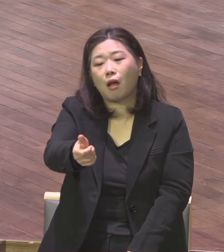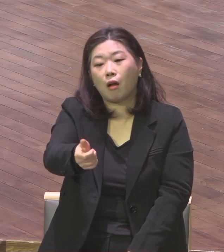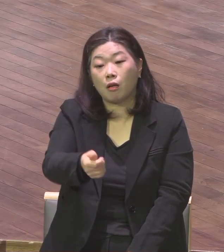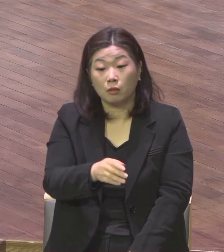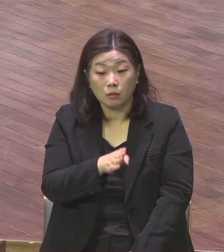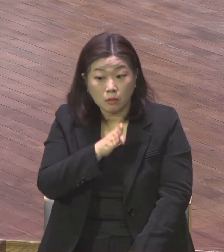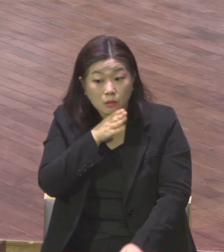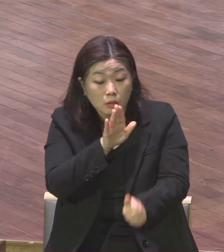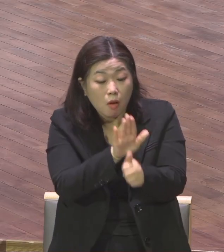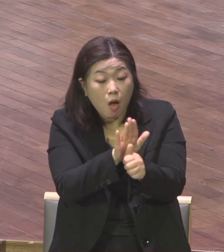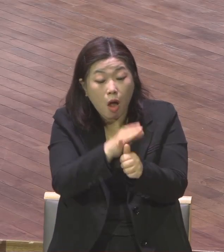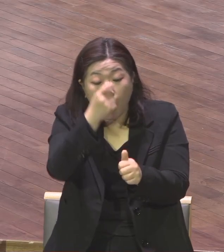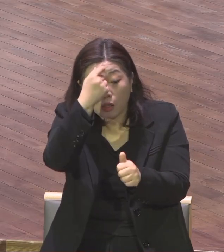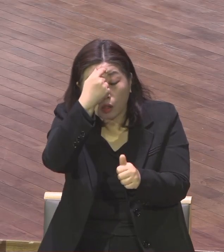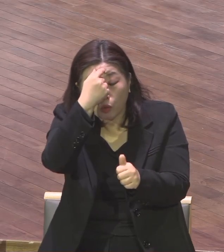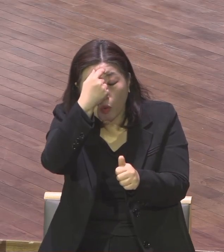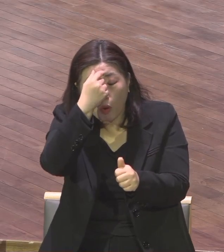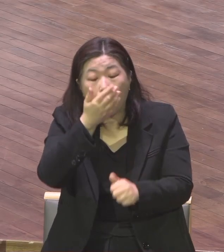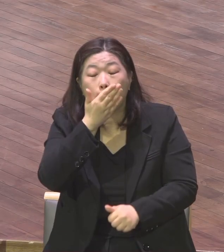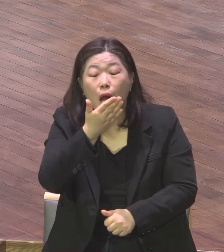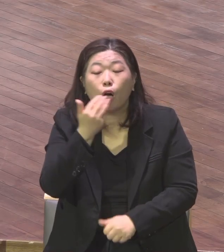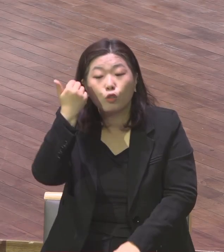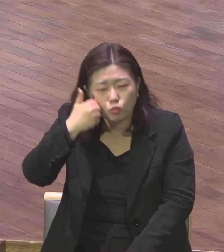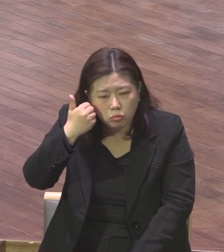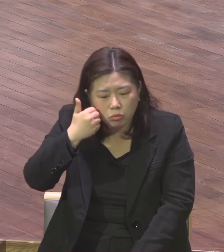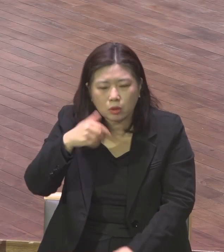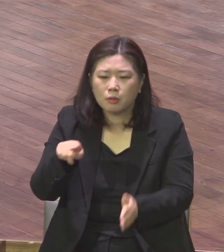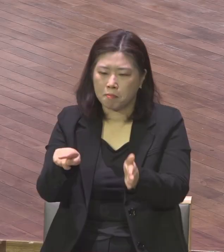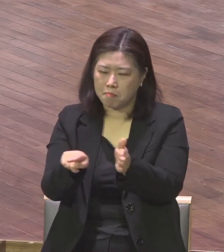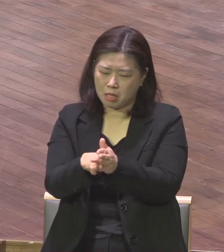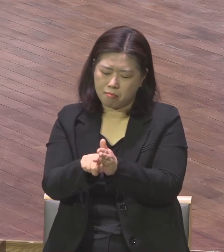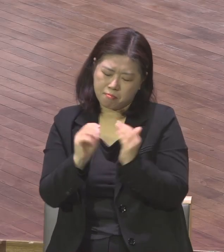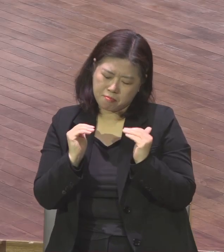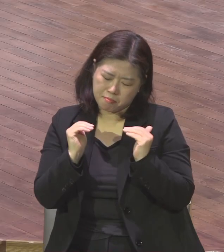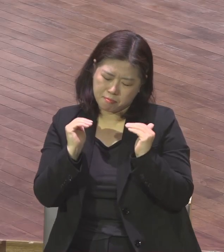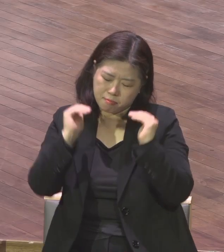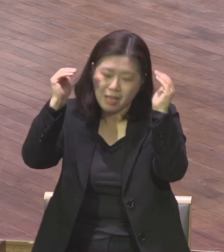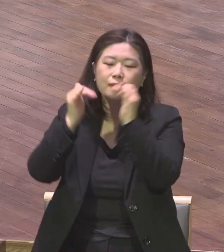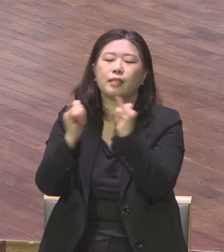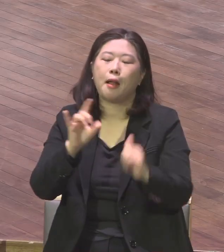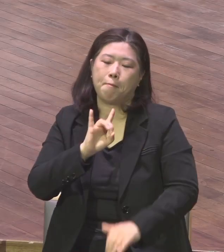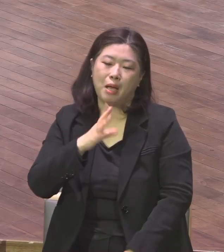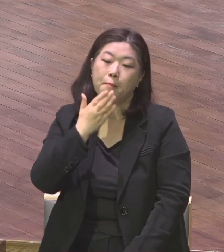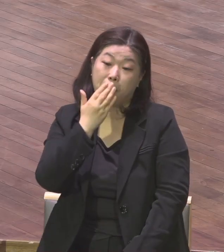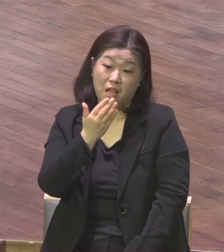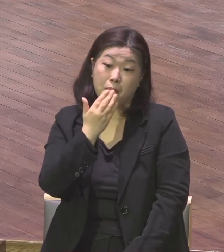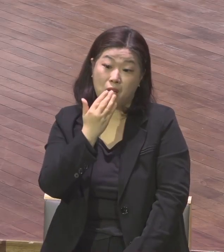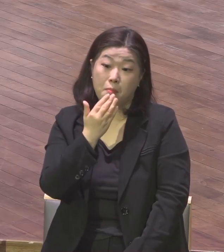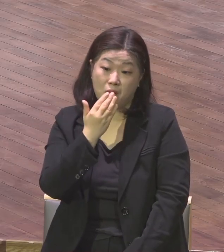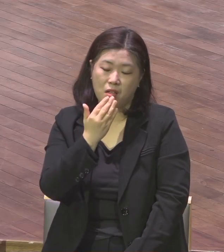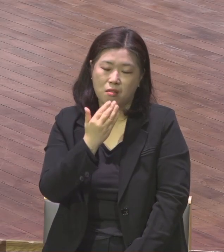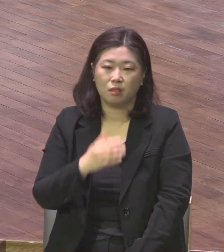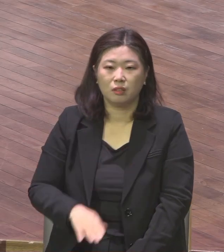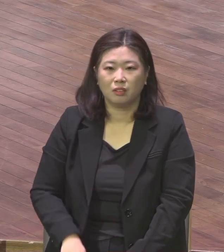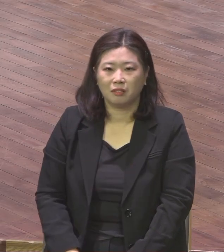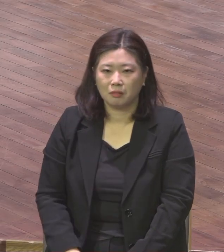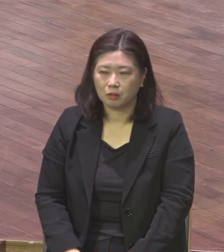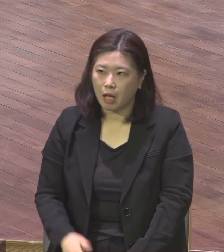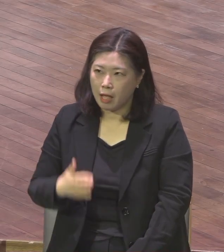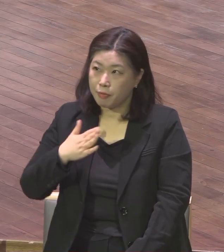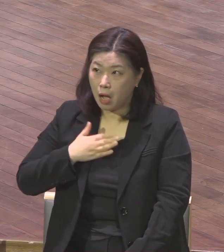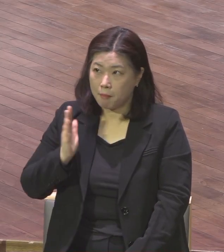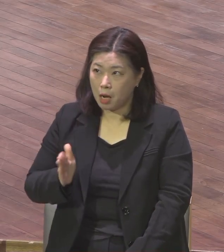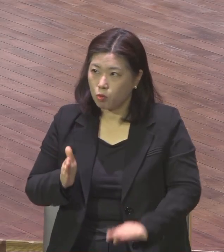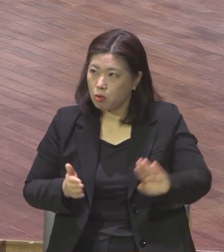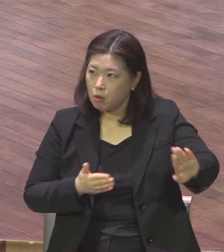수가 없지요. 중보 기도 최고 수준이지요. 다른 사람을 위하여